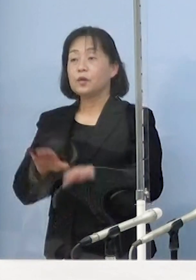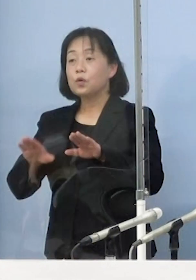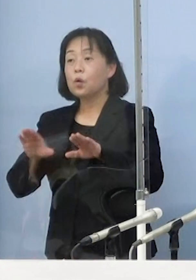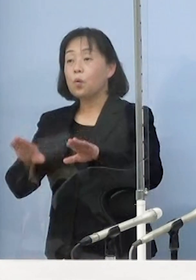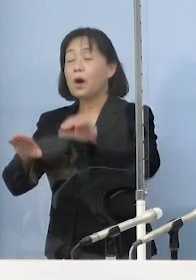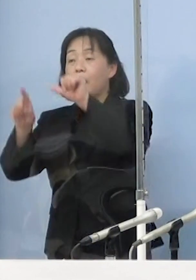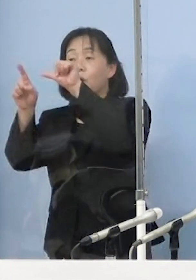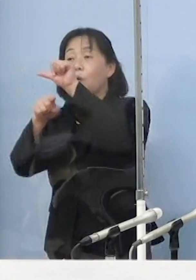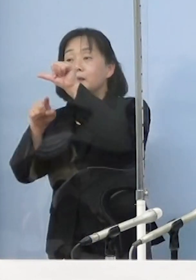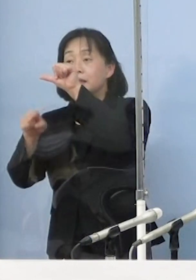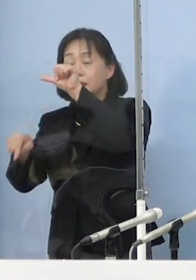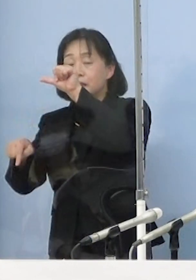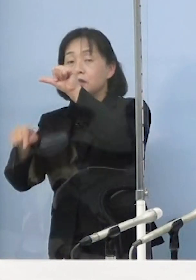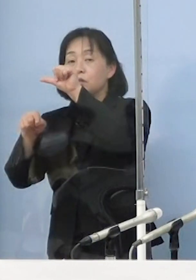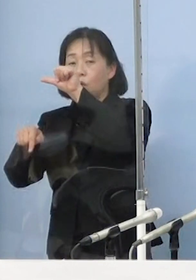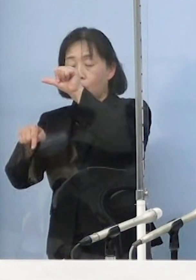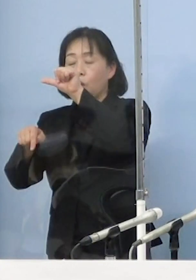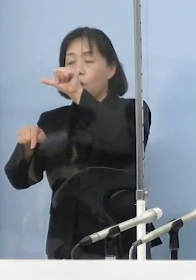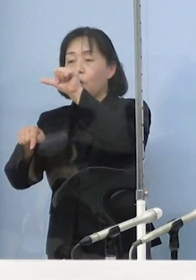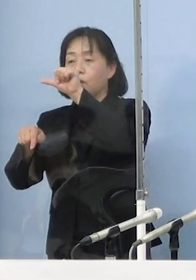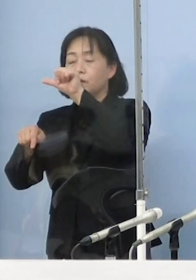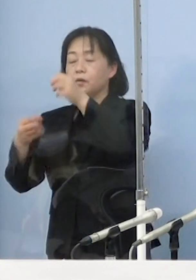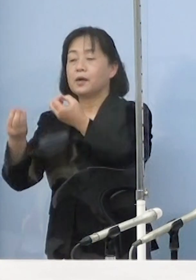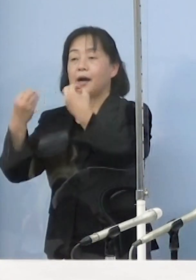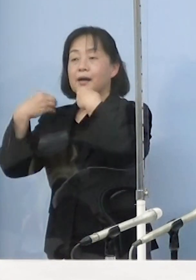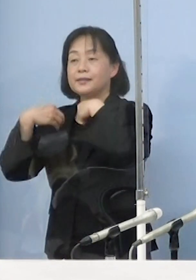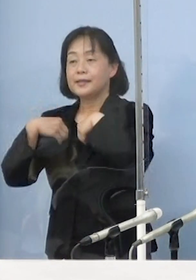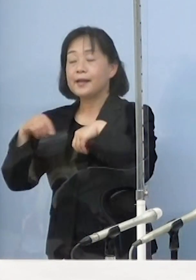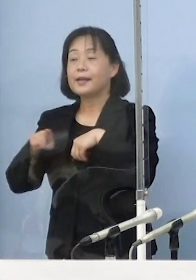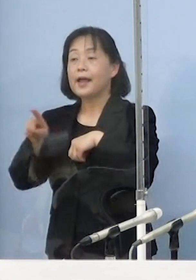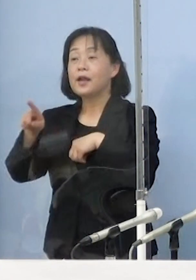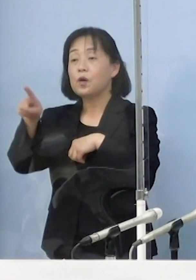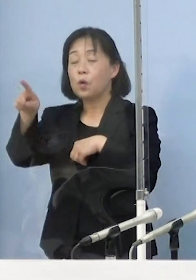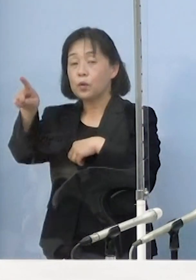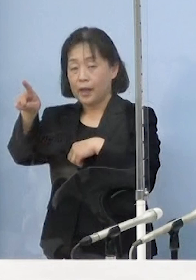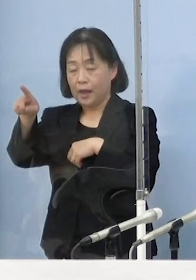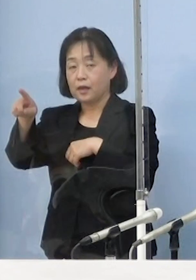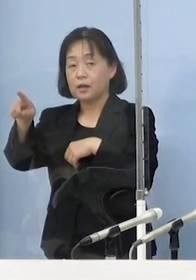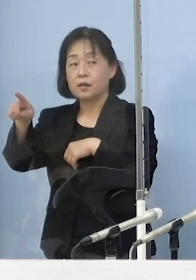それぞれ感染経路を、 はい、